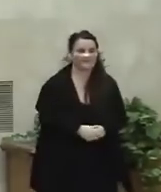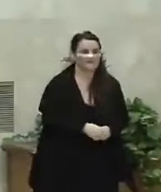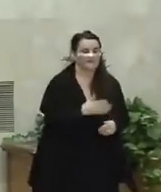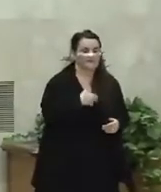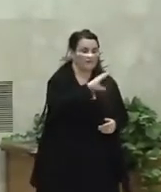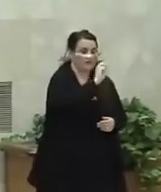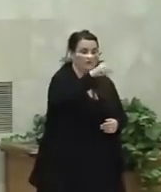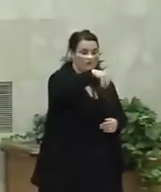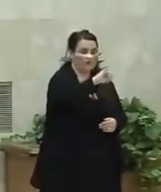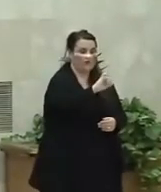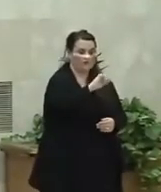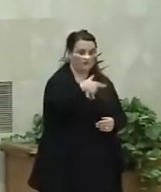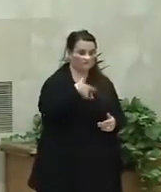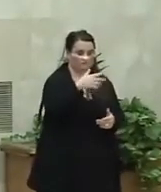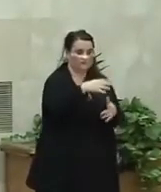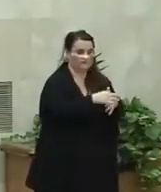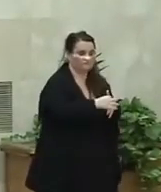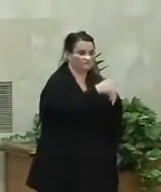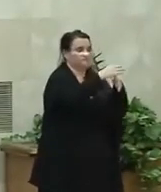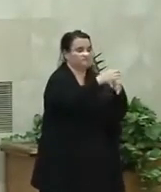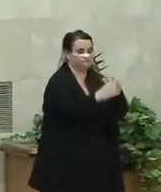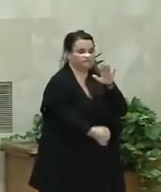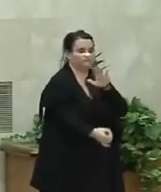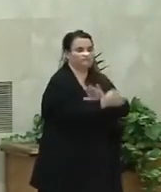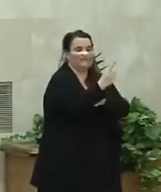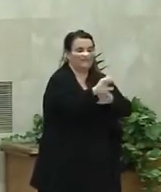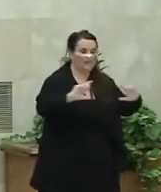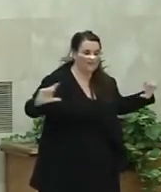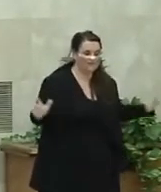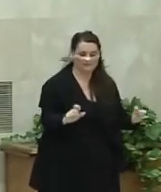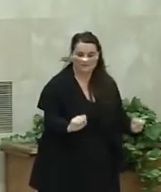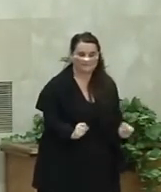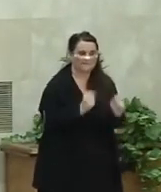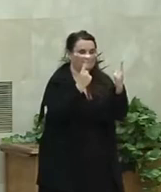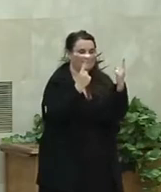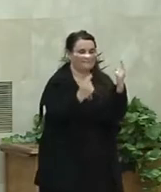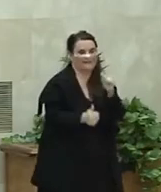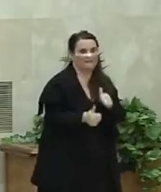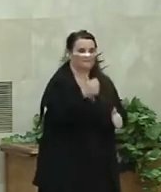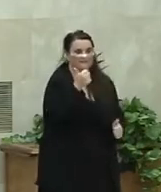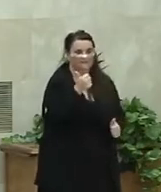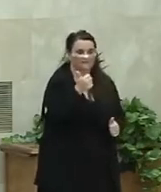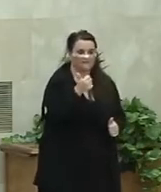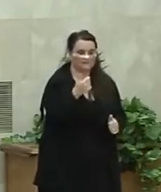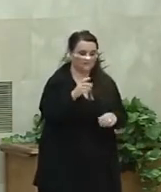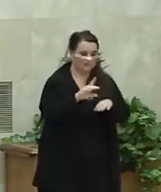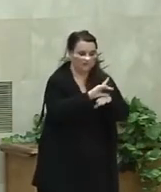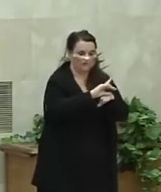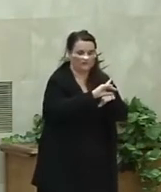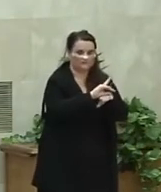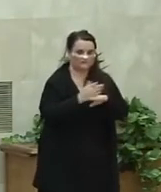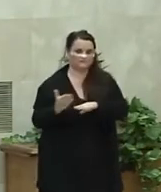autagaitza, inoizko autagaitzarik kolektiboena izan da. Sariketarako aurkeztutako txostenean,